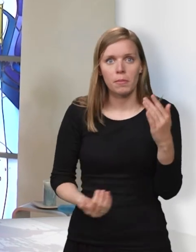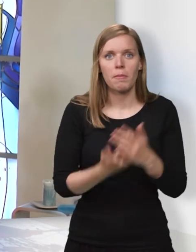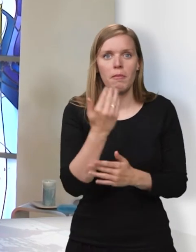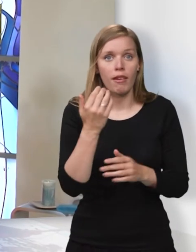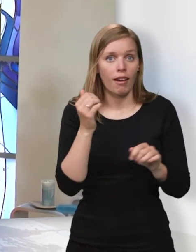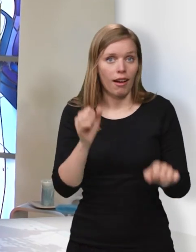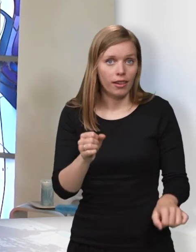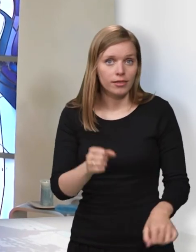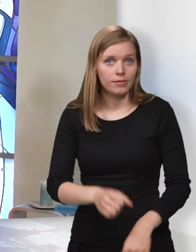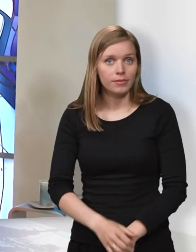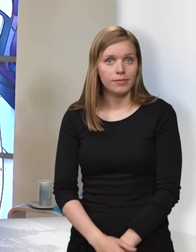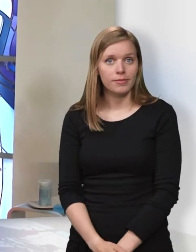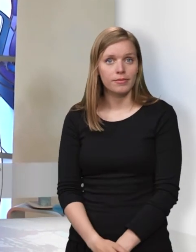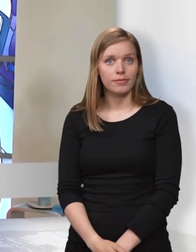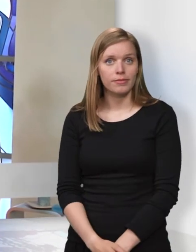wenden.